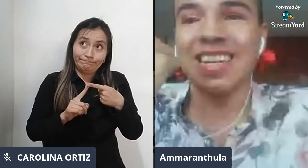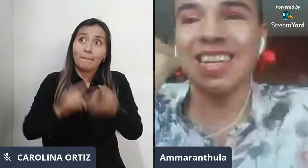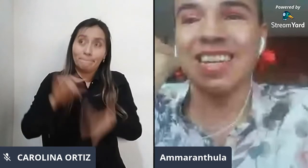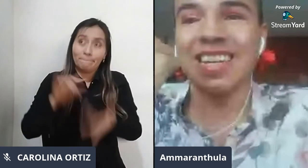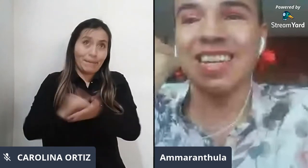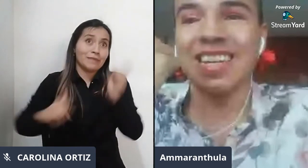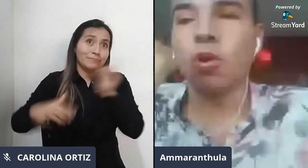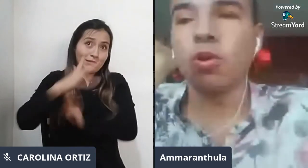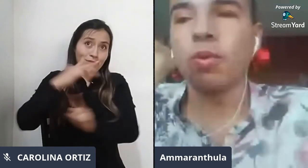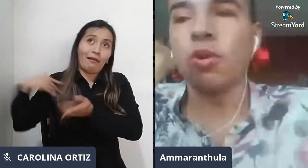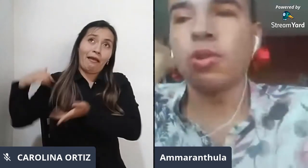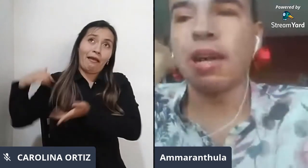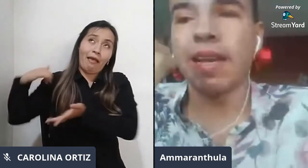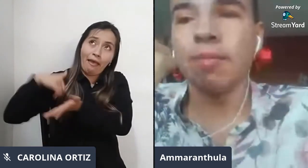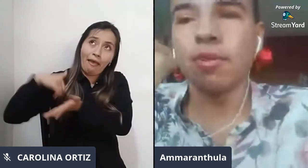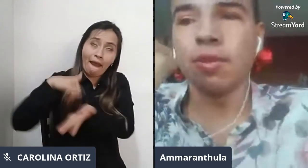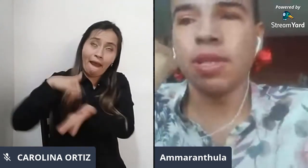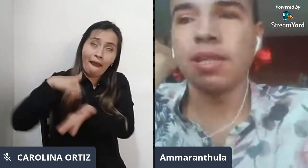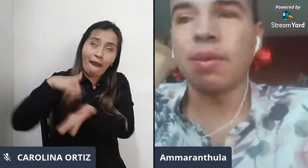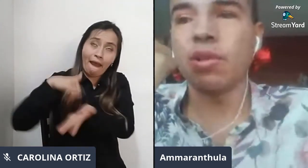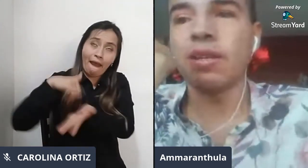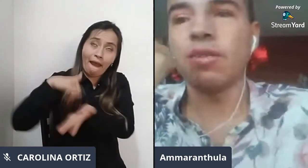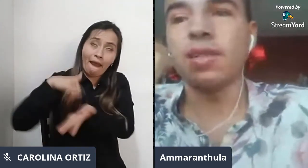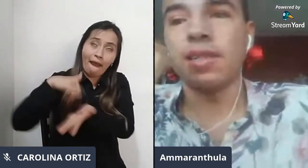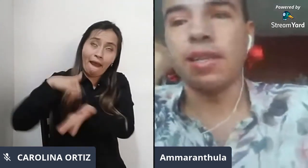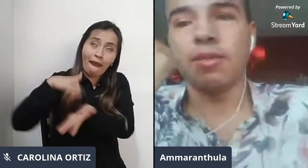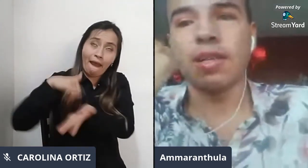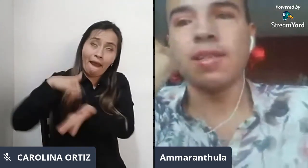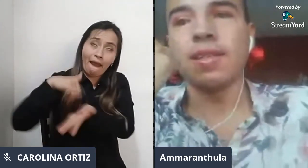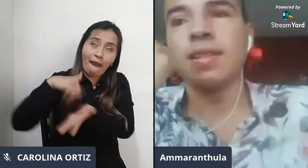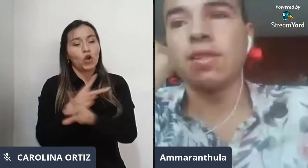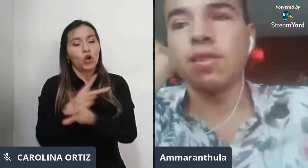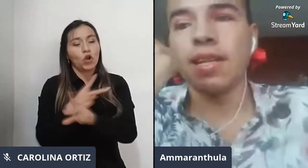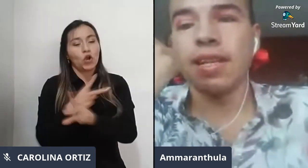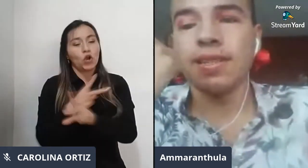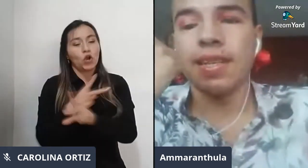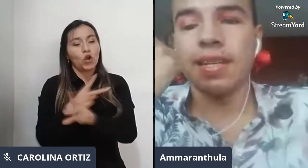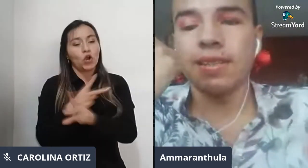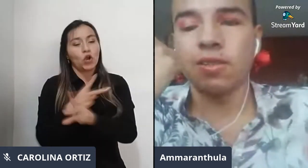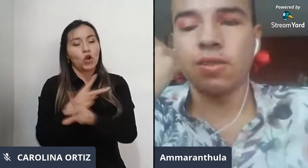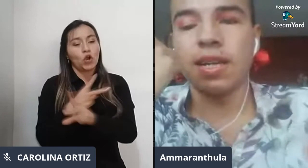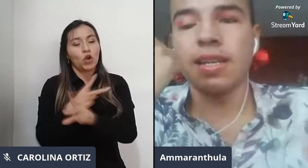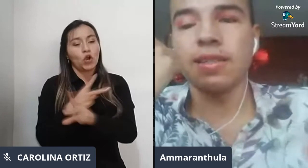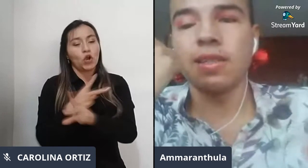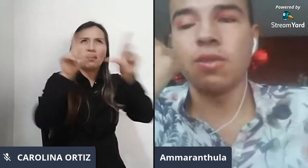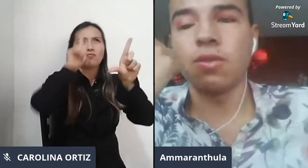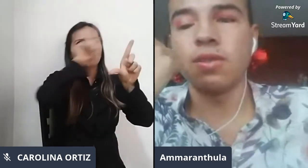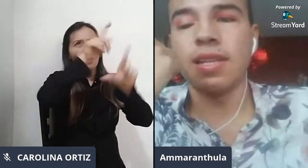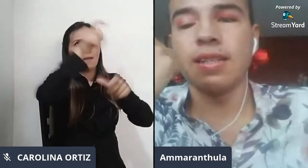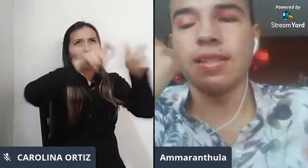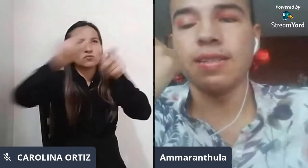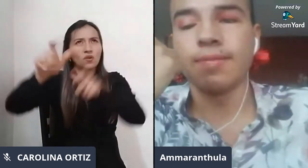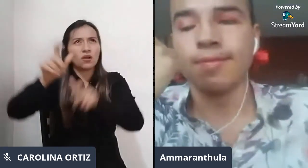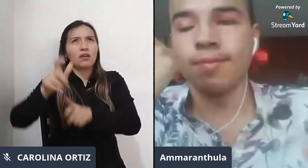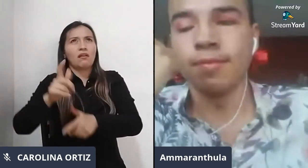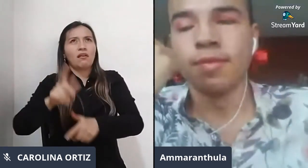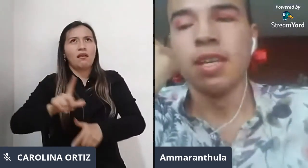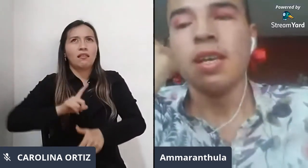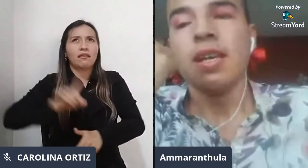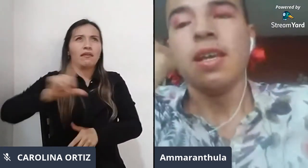estas dinámicas violentas, pues lo sabemos, ¿no? Quienes vemos las noticias de asesinatos de líderes y lideresas sociales que son